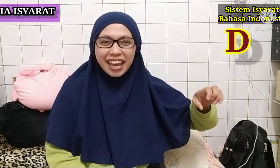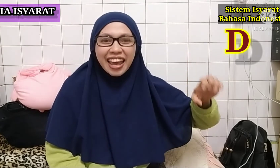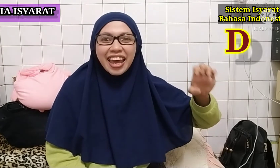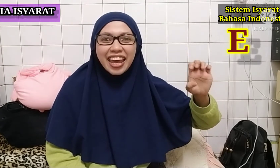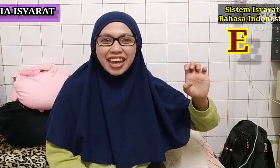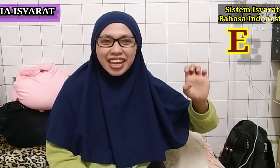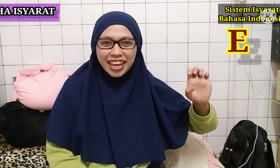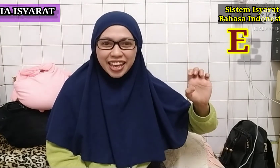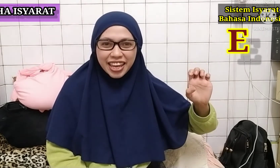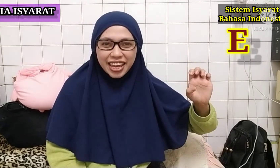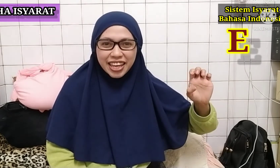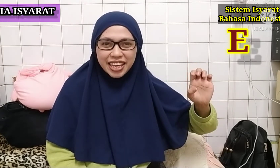E,